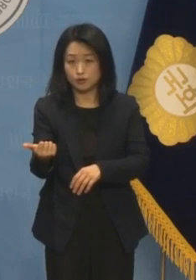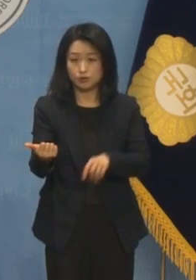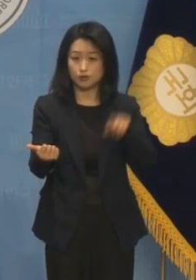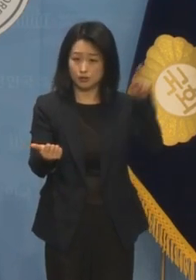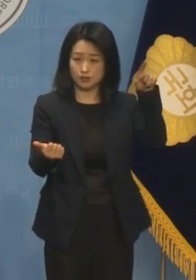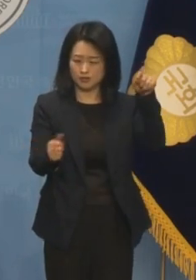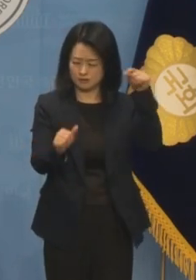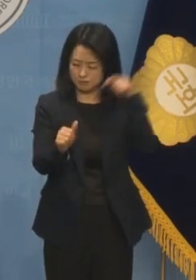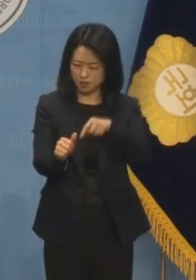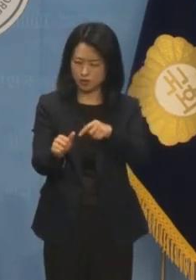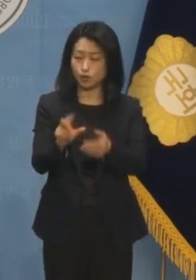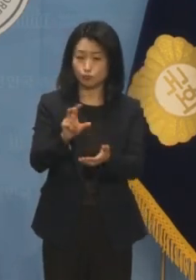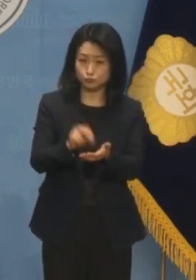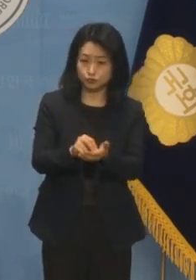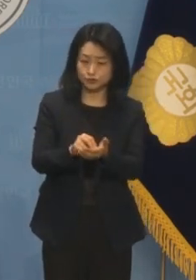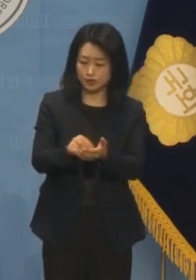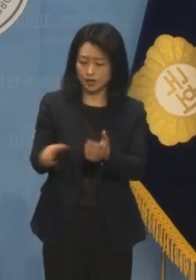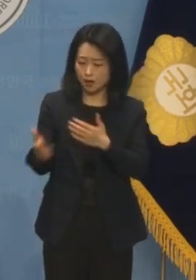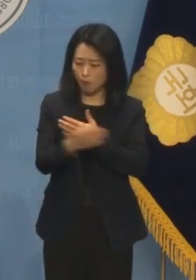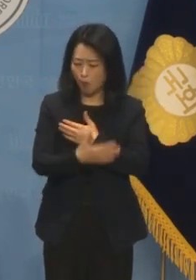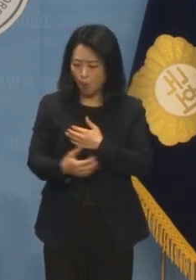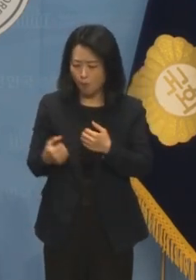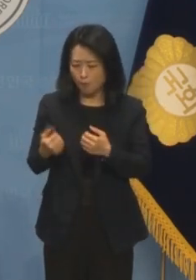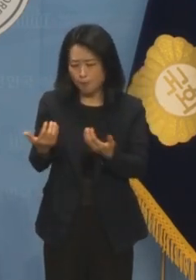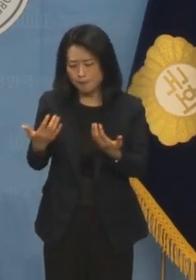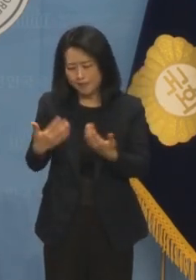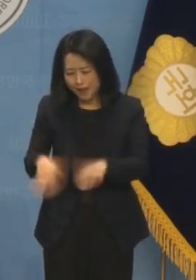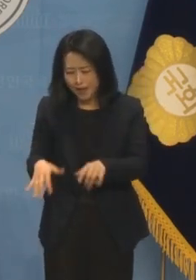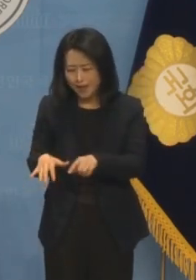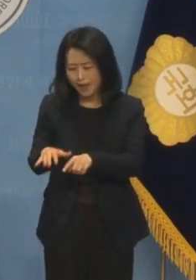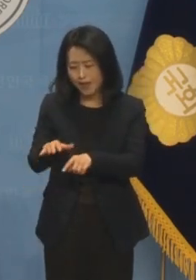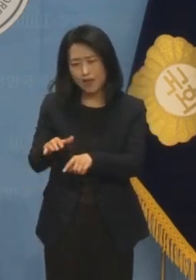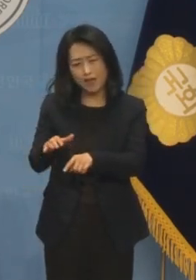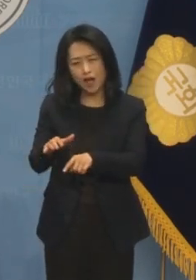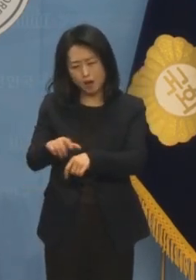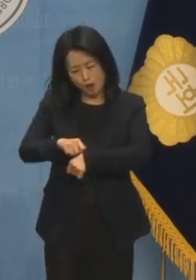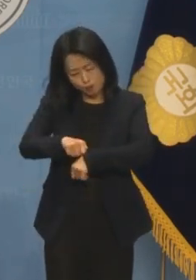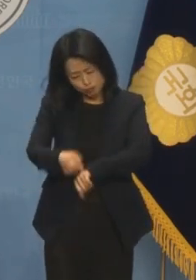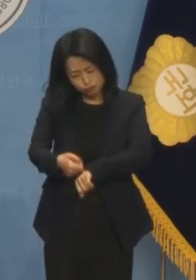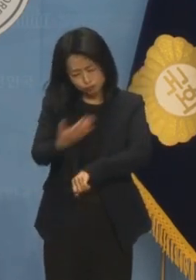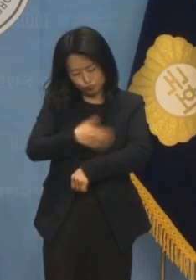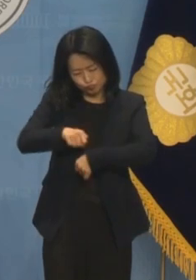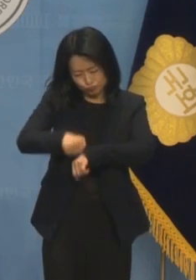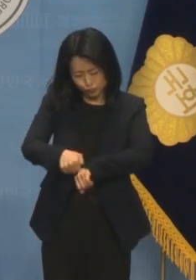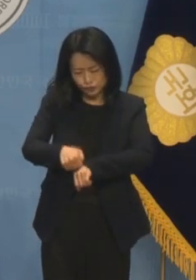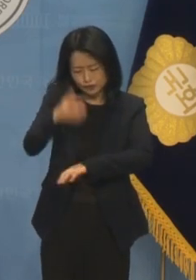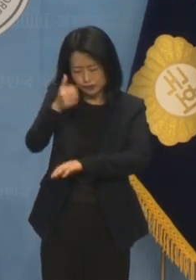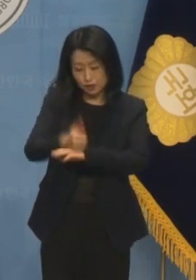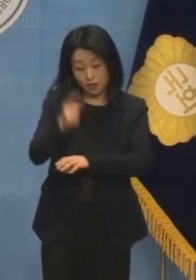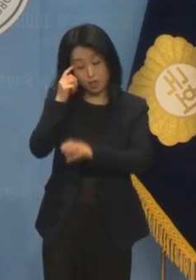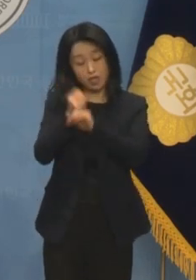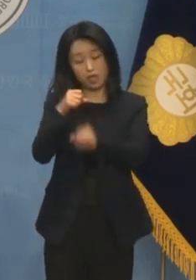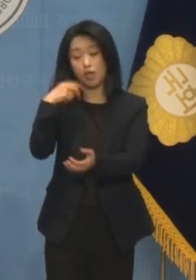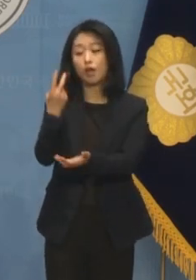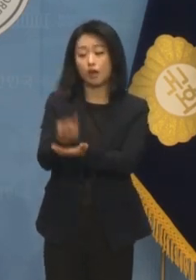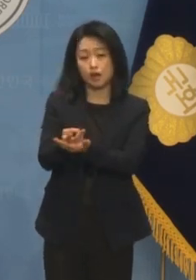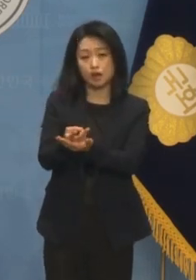판단과 건강 상태를 고려하지 않는 무리한 려가 부른 사망입니다